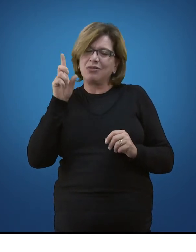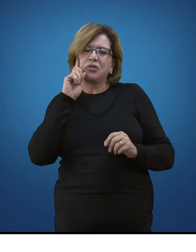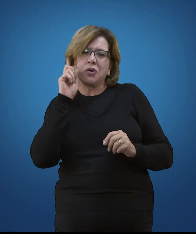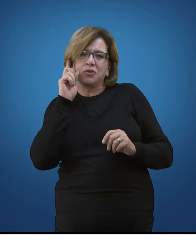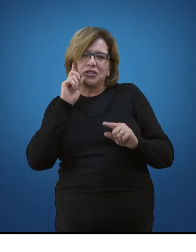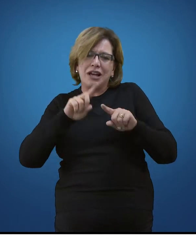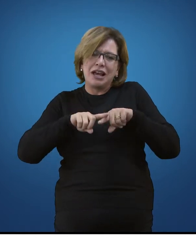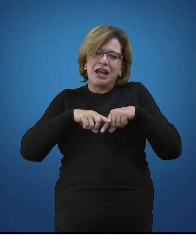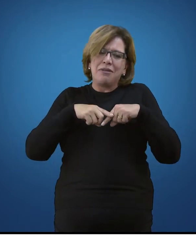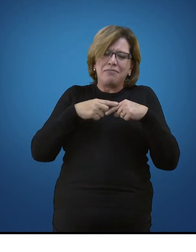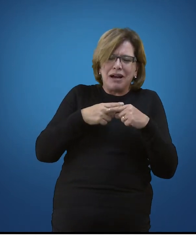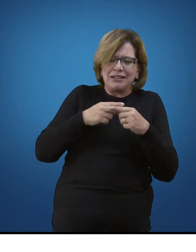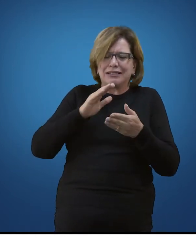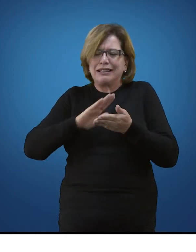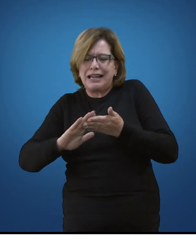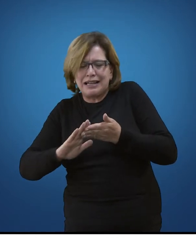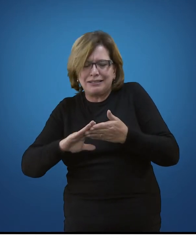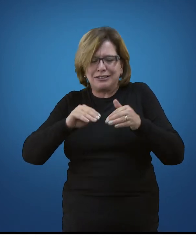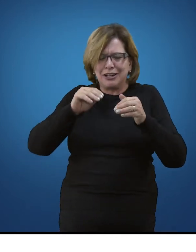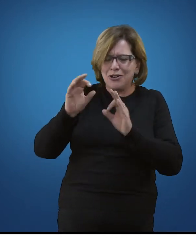diariamente. Gastei, controlei.